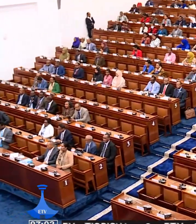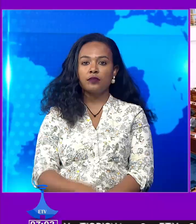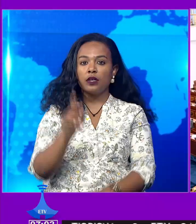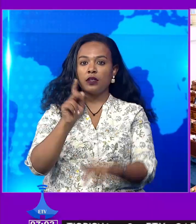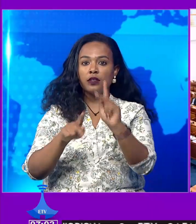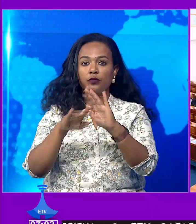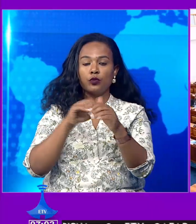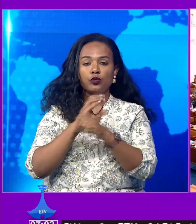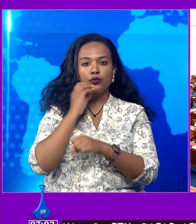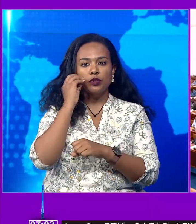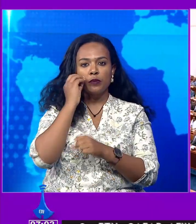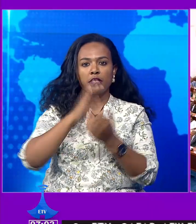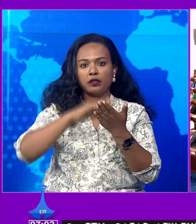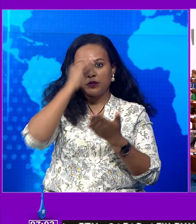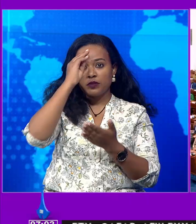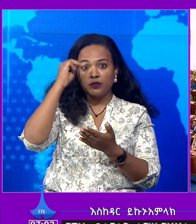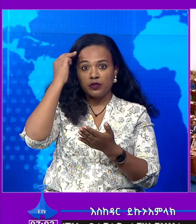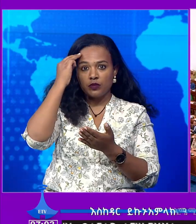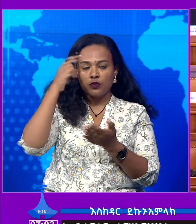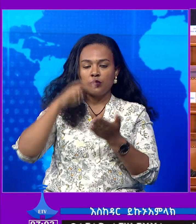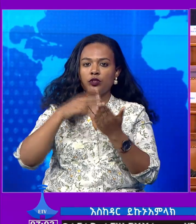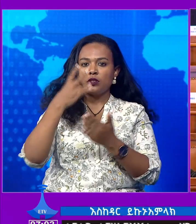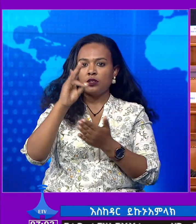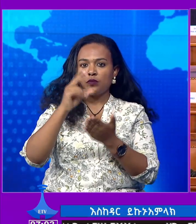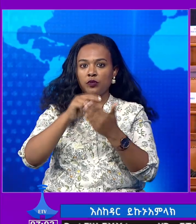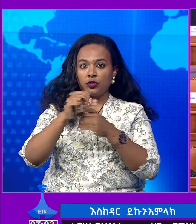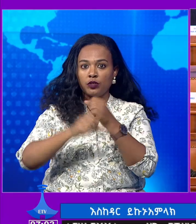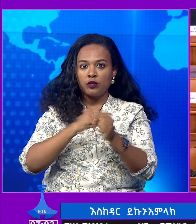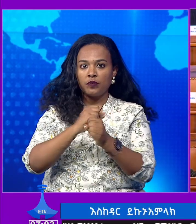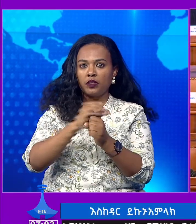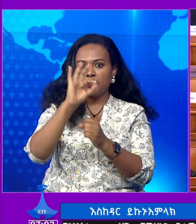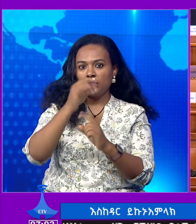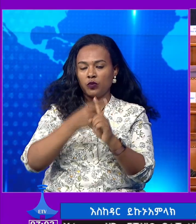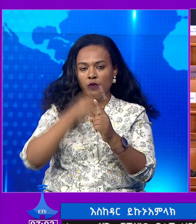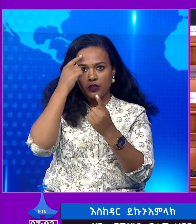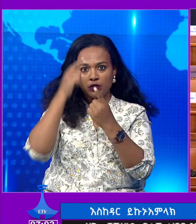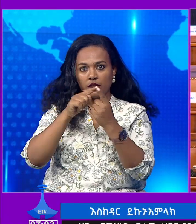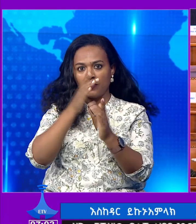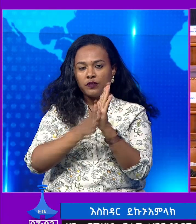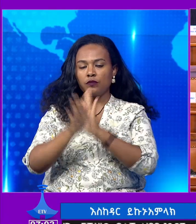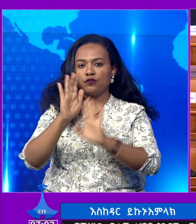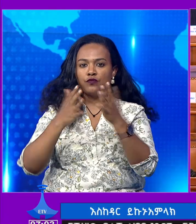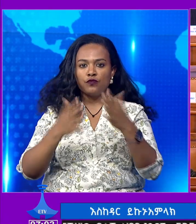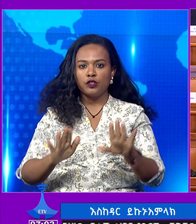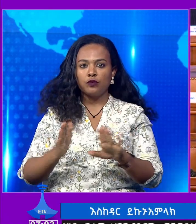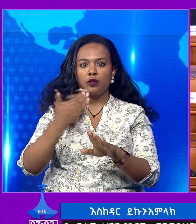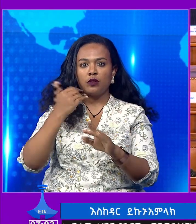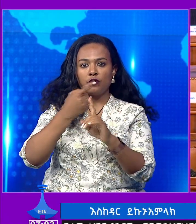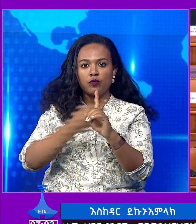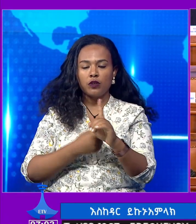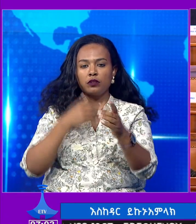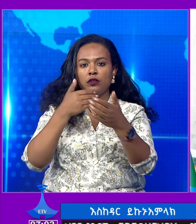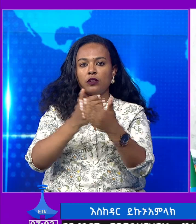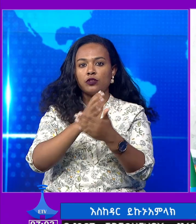የሕዝብ ተወካዮች ምክር ቤት የትምህርት ሚኒስቴርን የ2017 በጀት ዓመት የ9 ወራት እቅድ አፈጻጸም ገምግመዋል። ባለፉት ወራት የትምህርት ጥራት